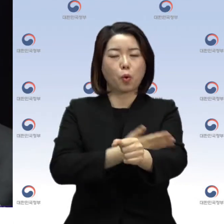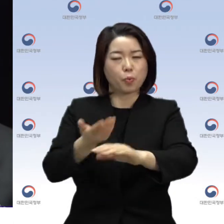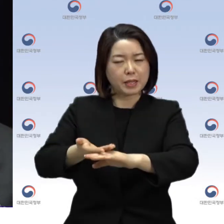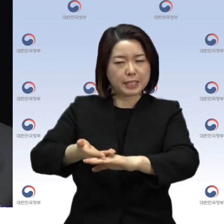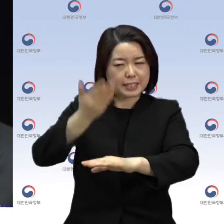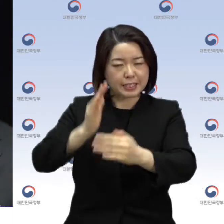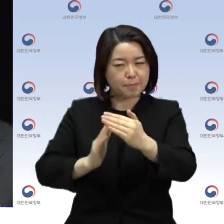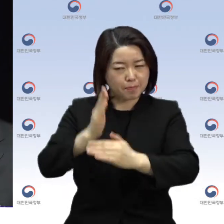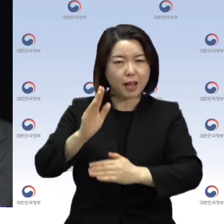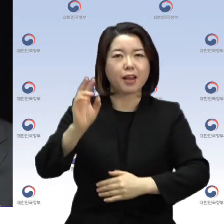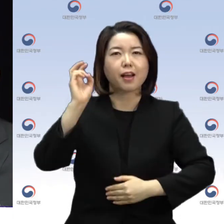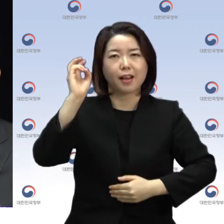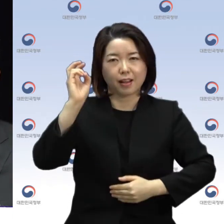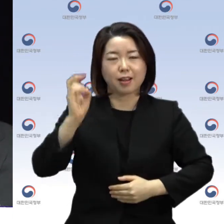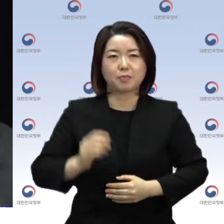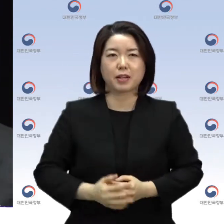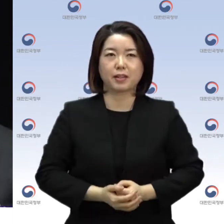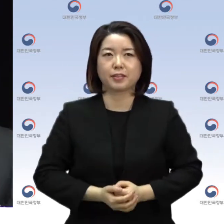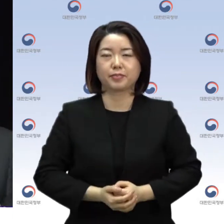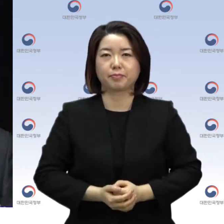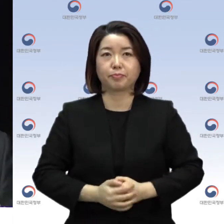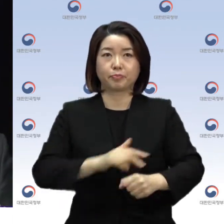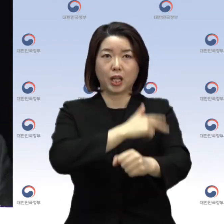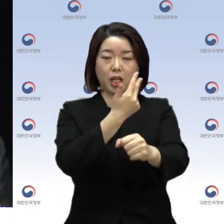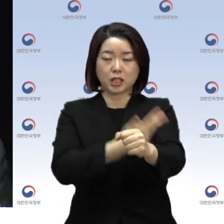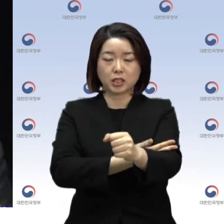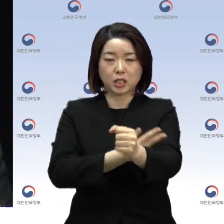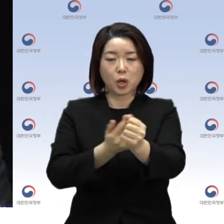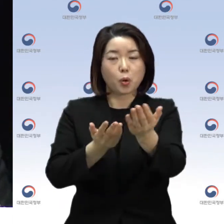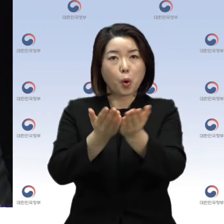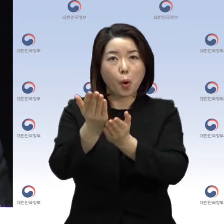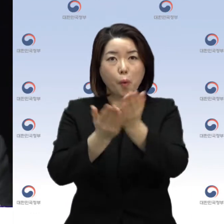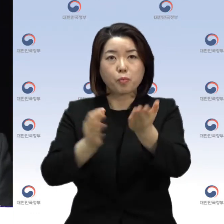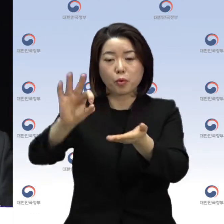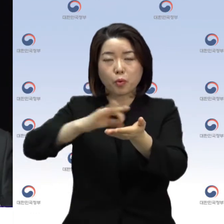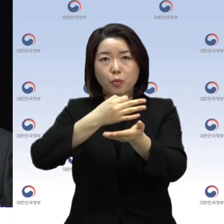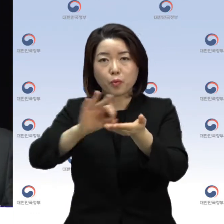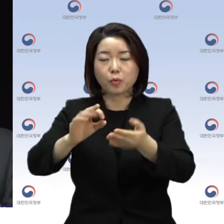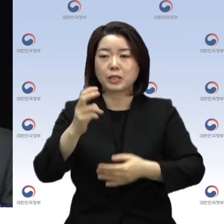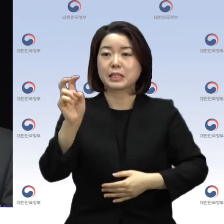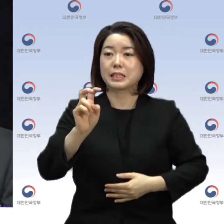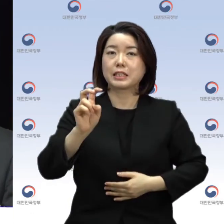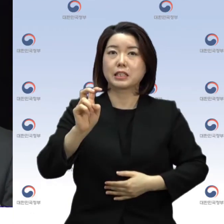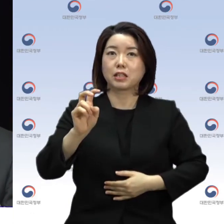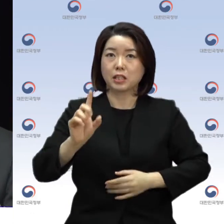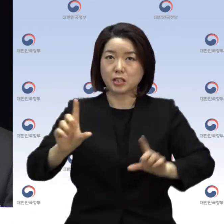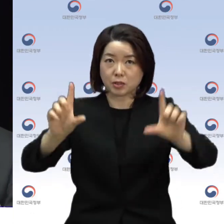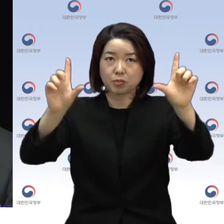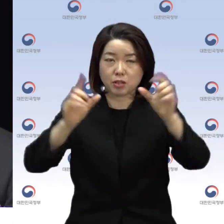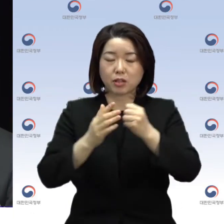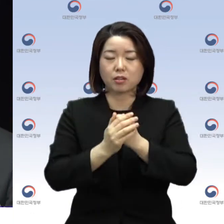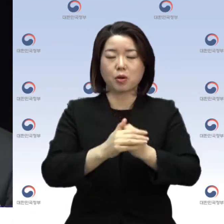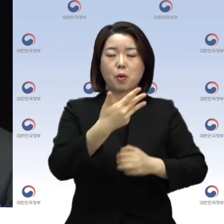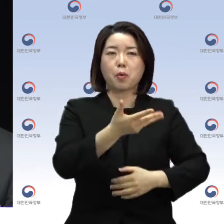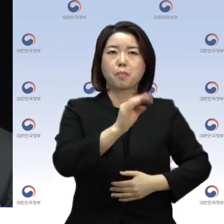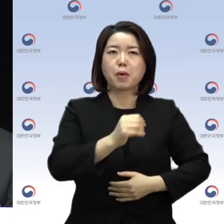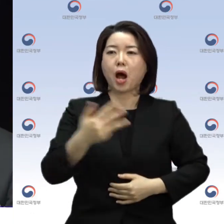것으로 전망하고 있습니다. 저작권 무역 수지는 2010년만 해도 8억 8천만